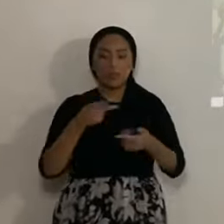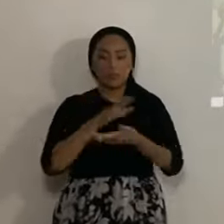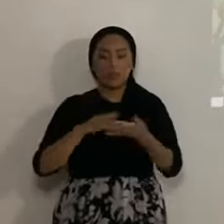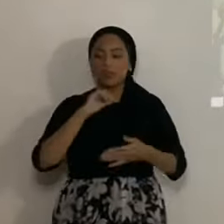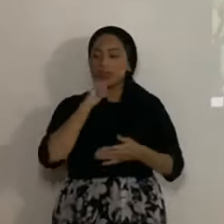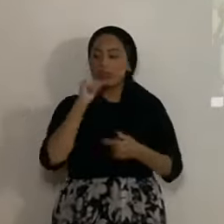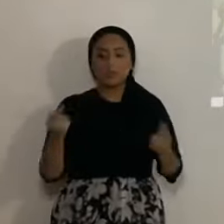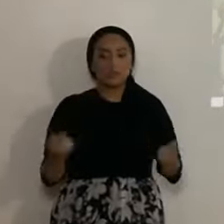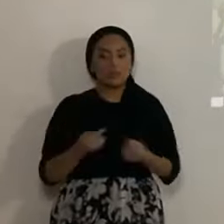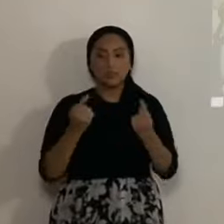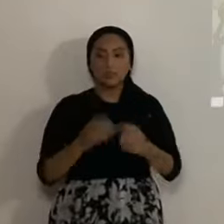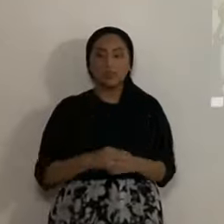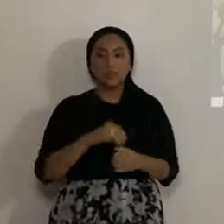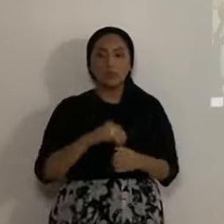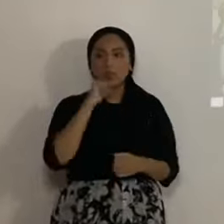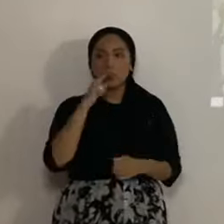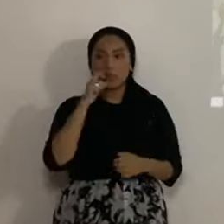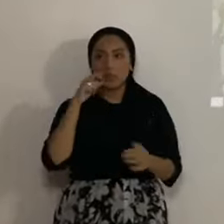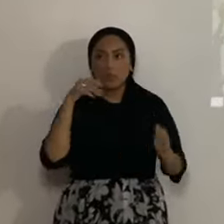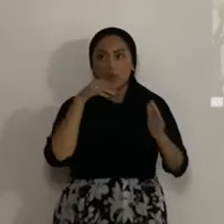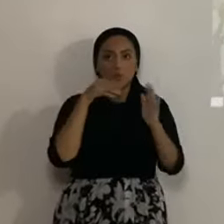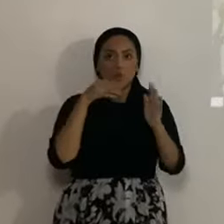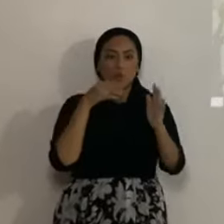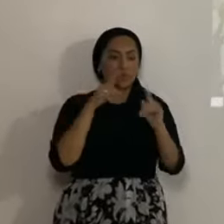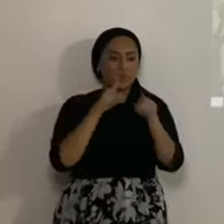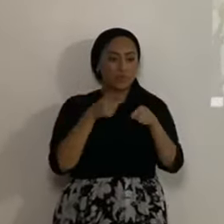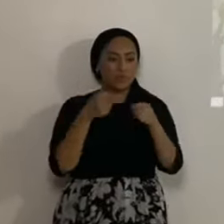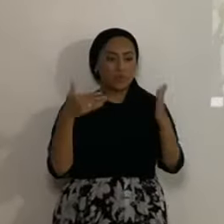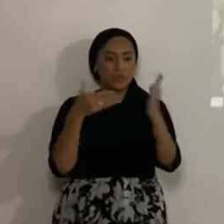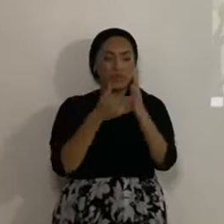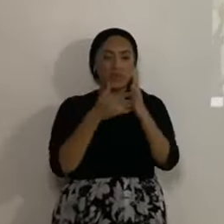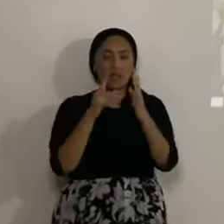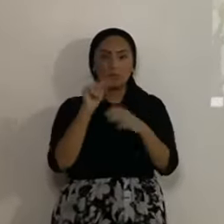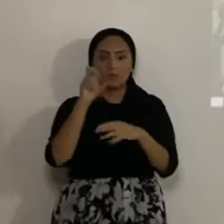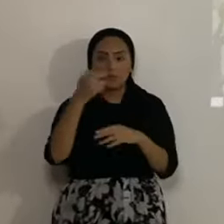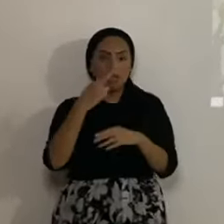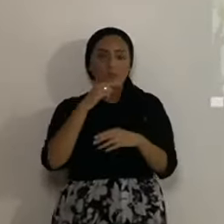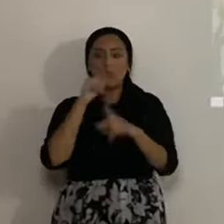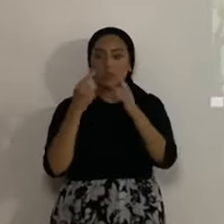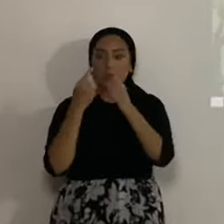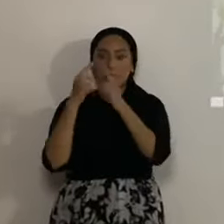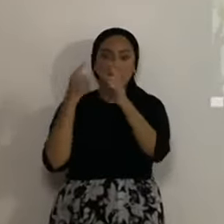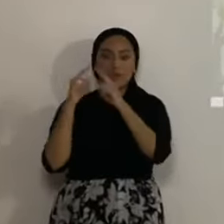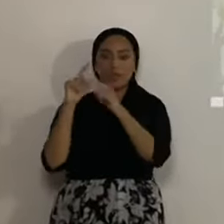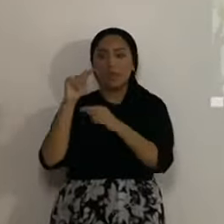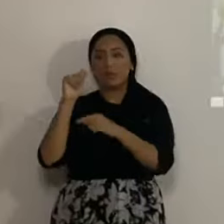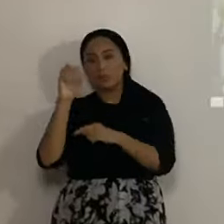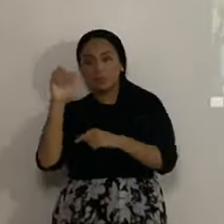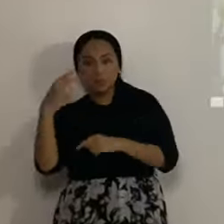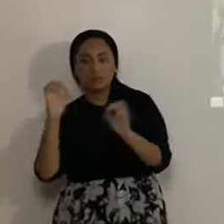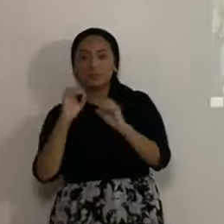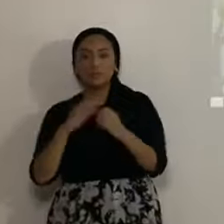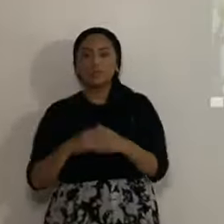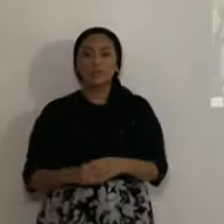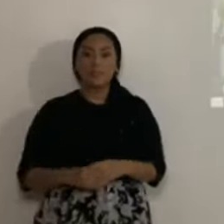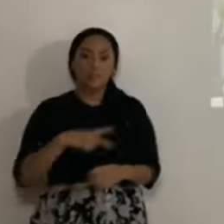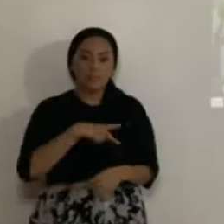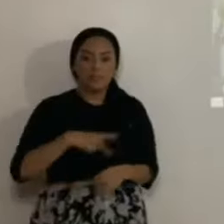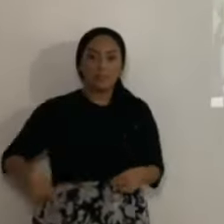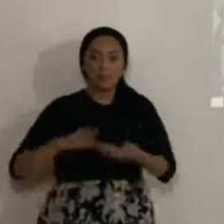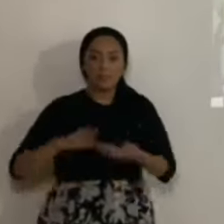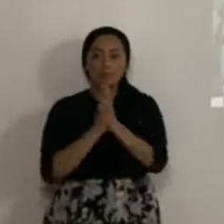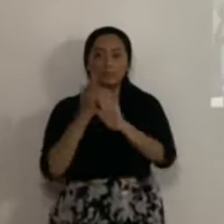pecadores. No los que transgreden la Torah. No los que dicen no en Shabbat. No, no, no. Entonces, el rey se vuelve